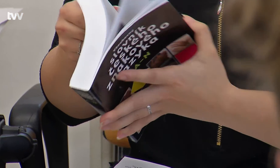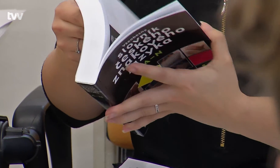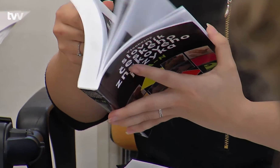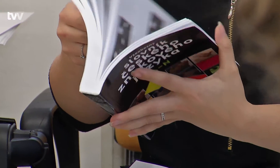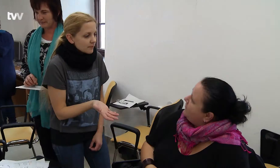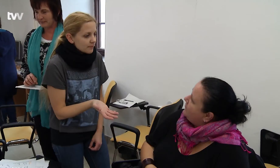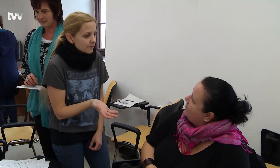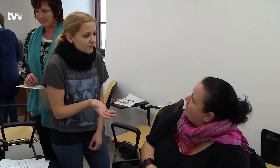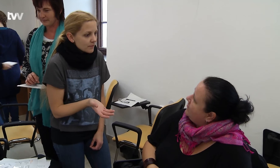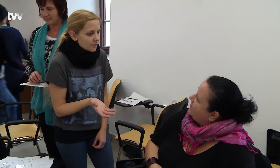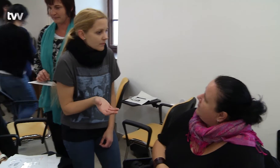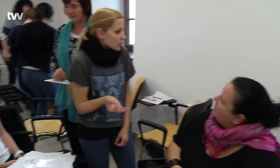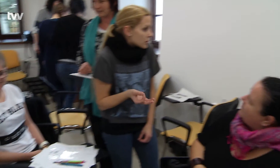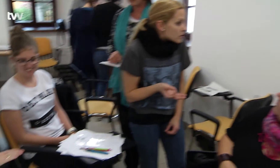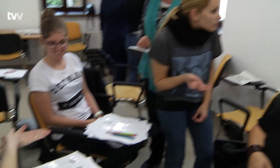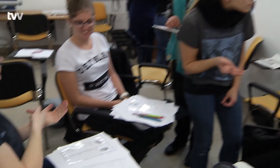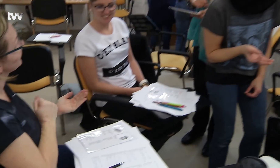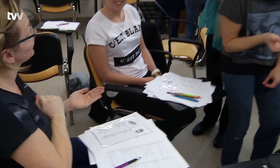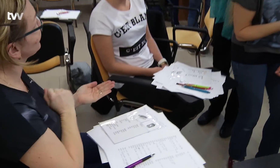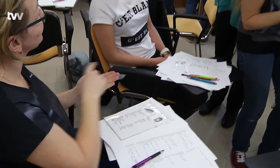čtvrtek v Čechově domě. Zájemci mohou navštívit Žďárský